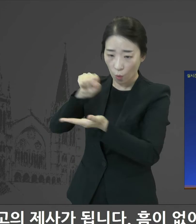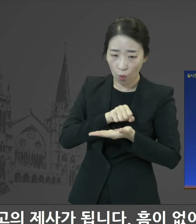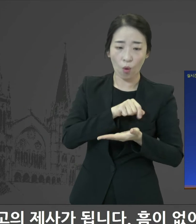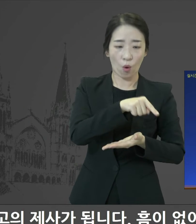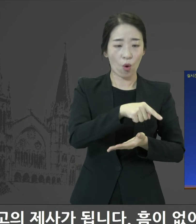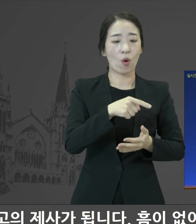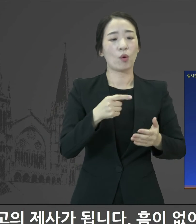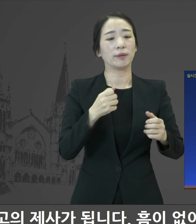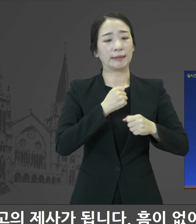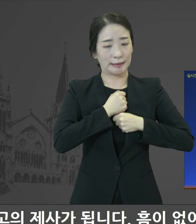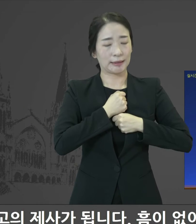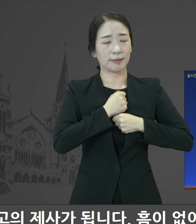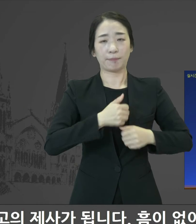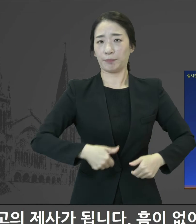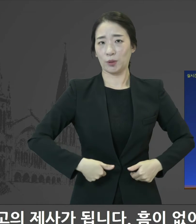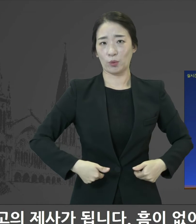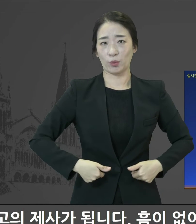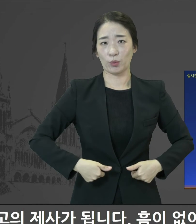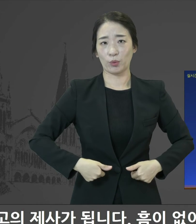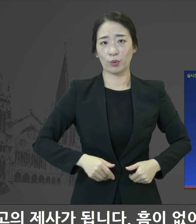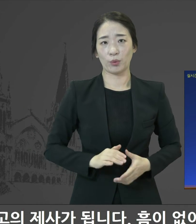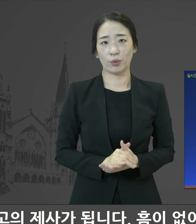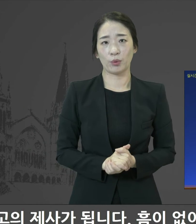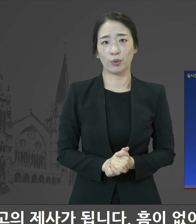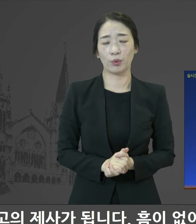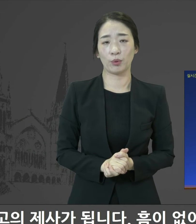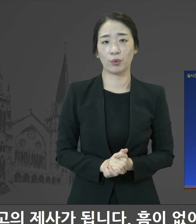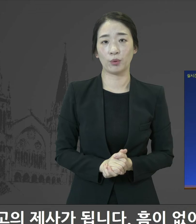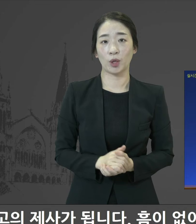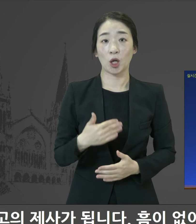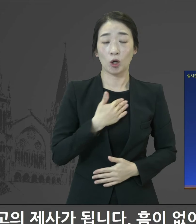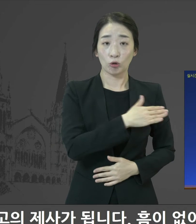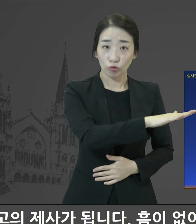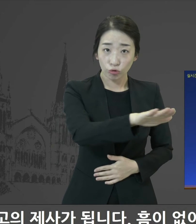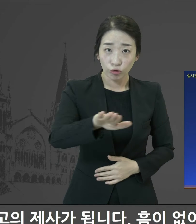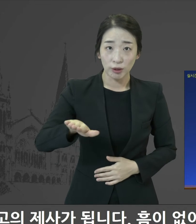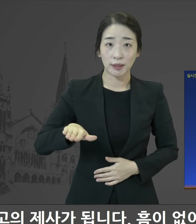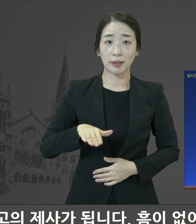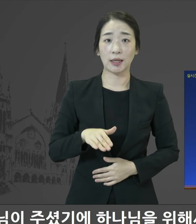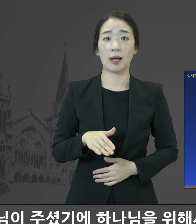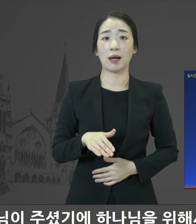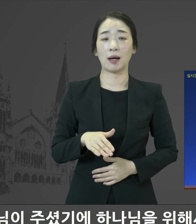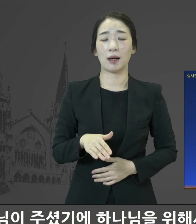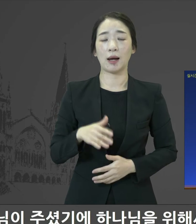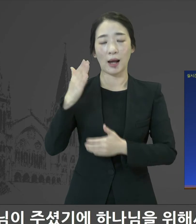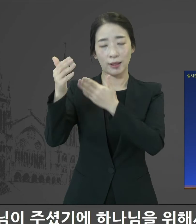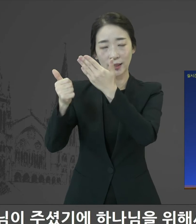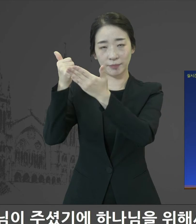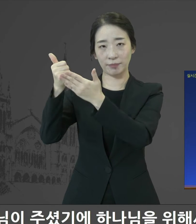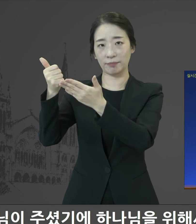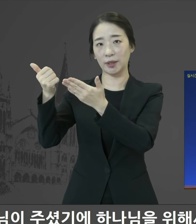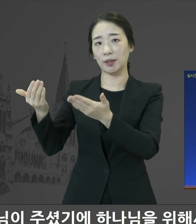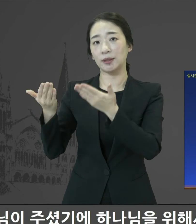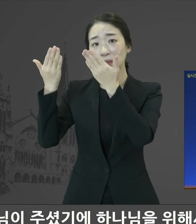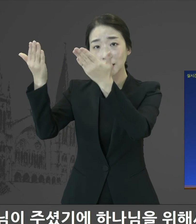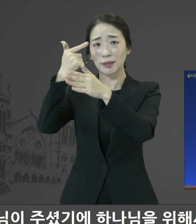겁니다. 적용합시다. 우리가 드리는 예배 또한 하나님이